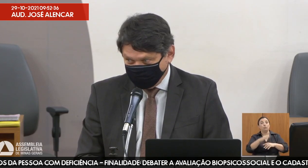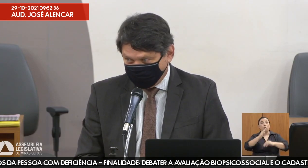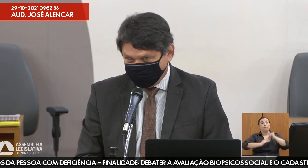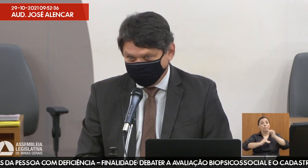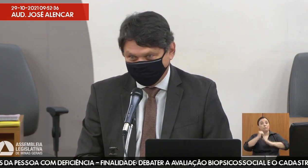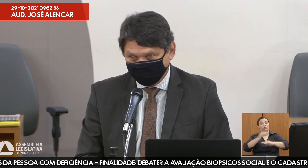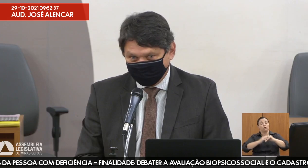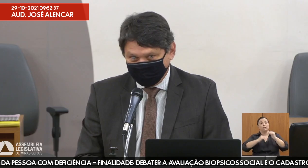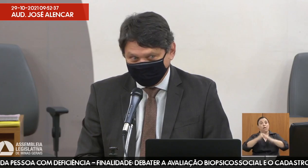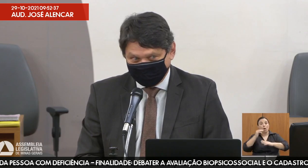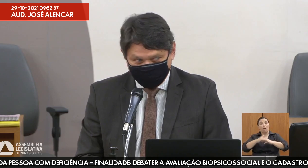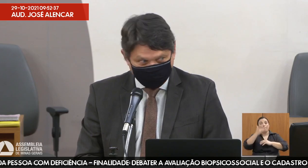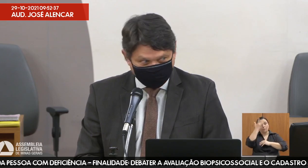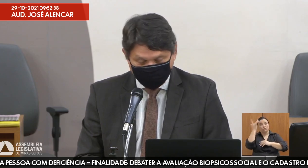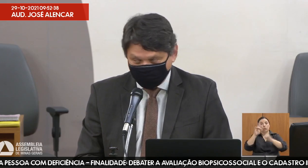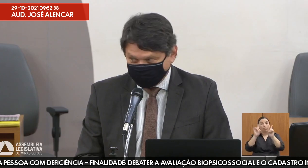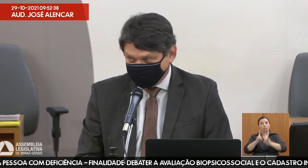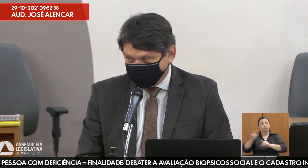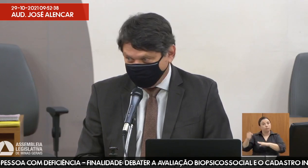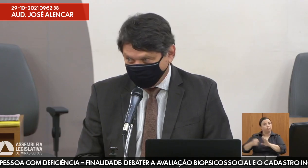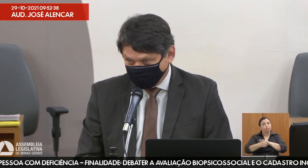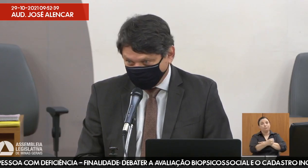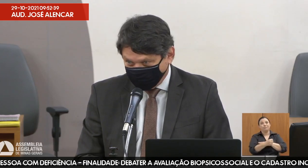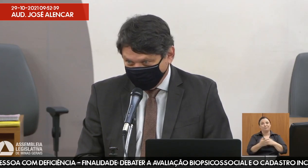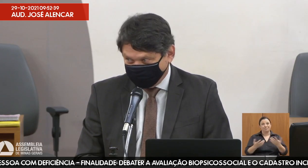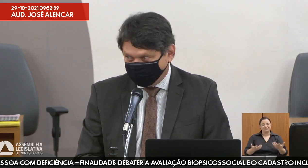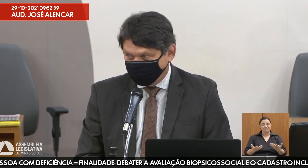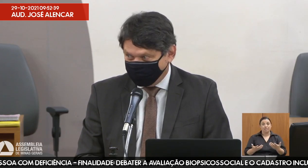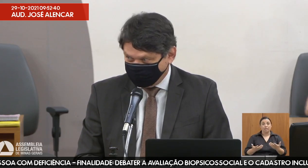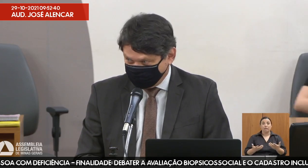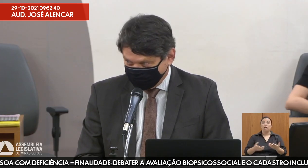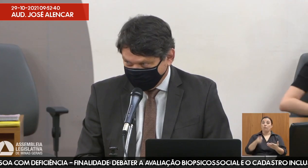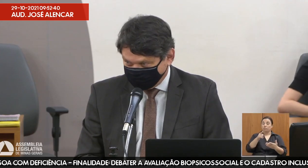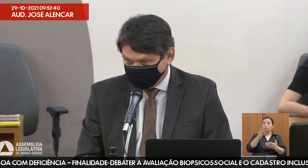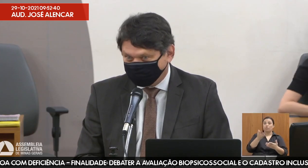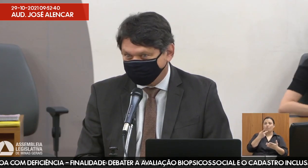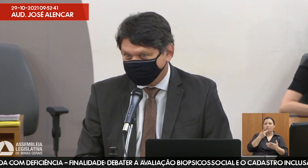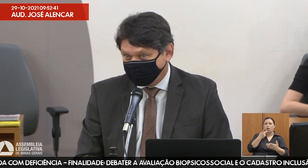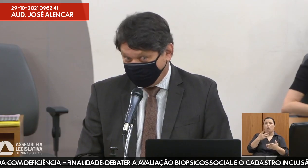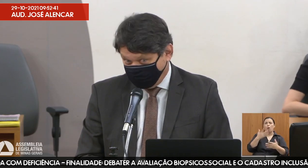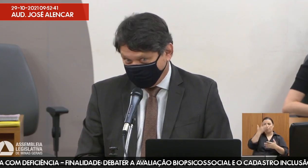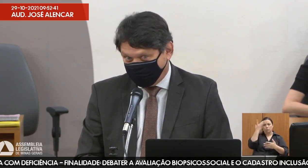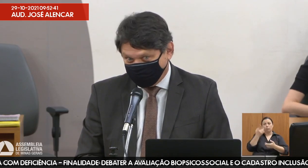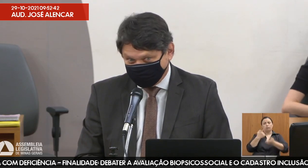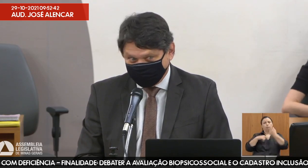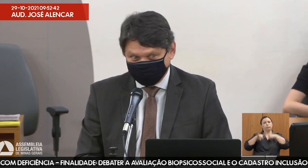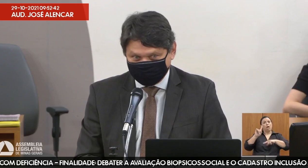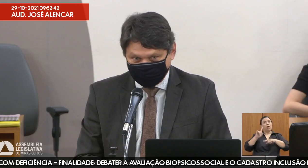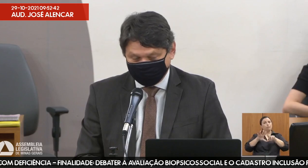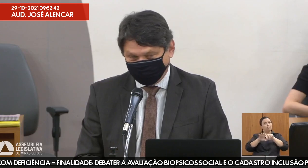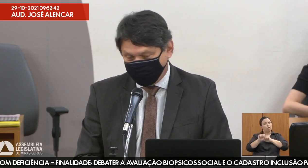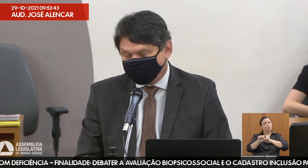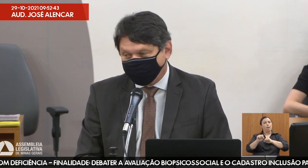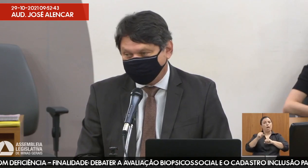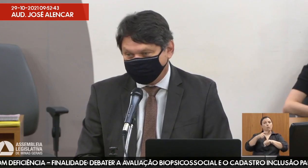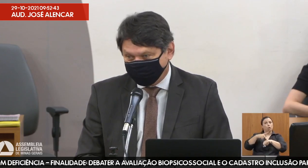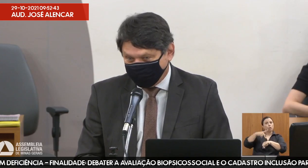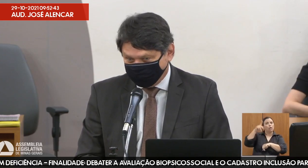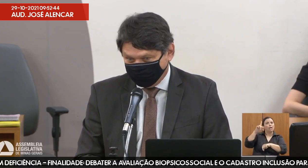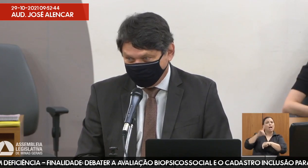disse, tem pessoas que têm doutorado, mestrado, e ficam marginalizadas no mercado de trabalho. Há